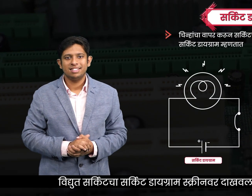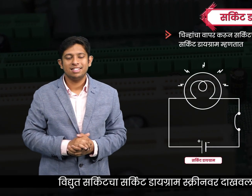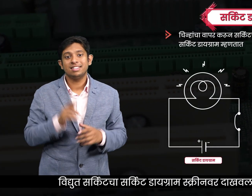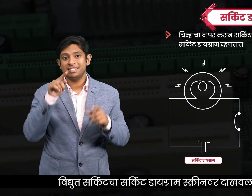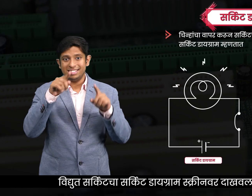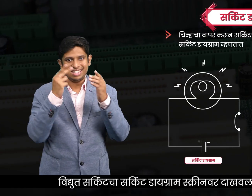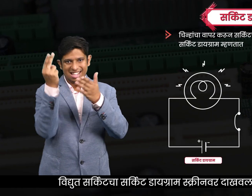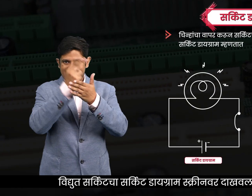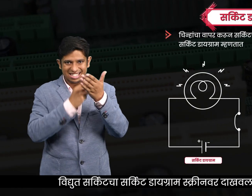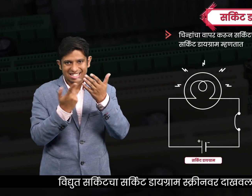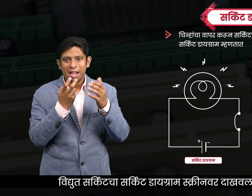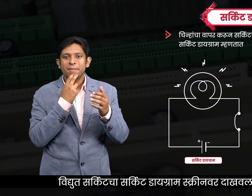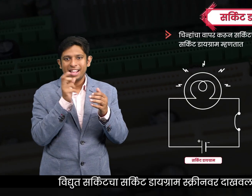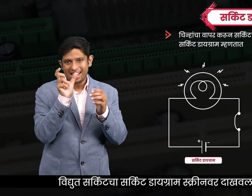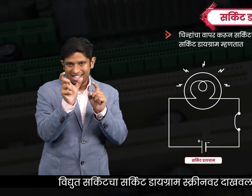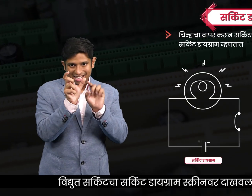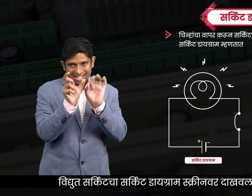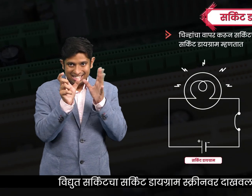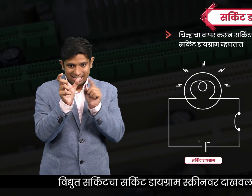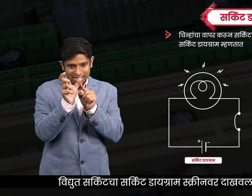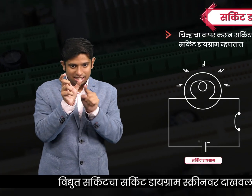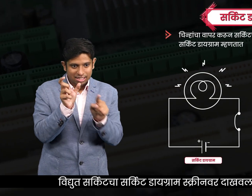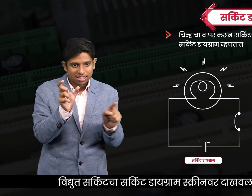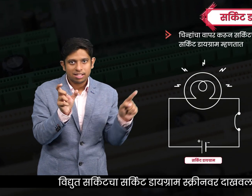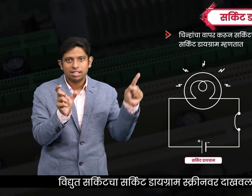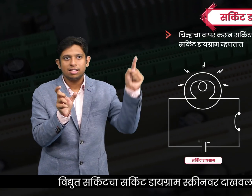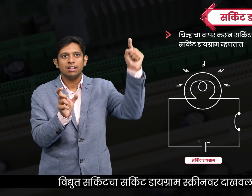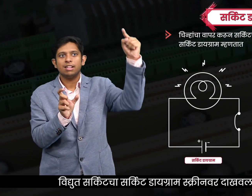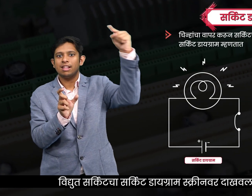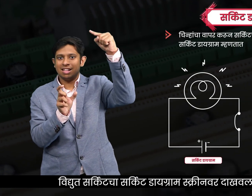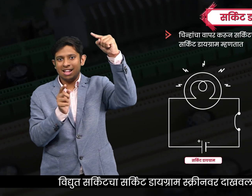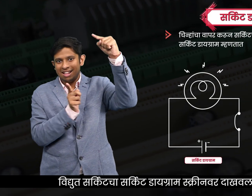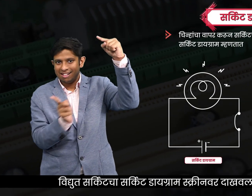विद्युत सर्किटच्या सर्किट डायग्राम स्क्रीनवर दाखवलेला आहे.